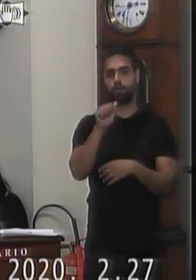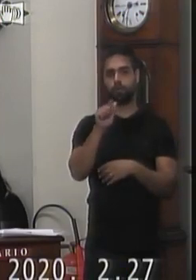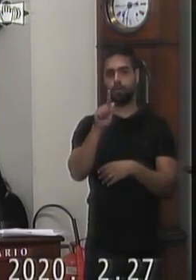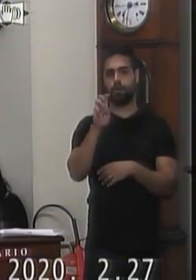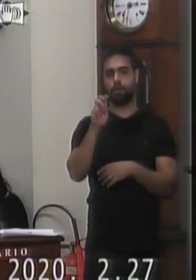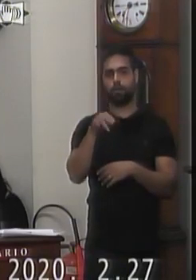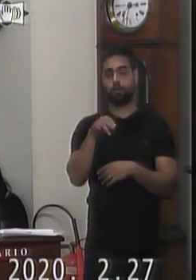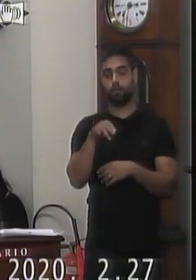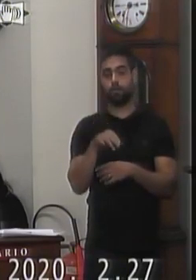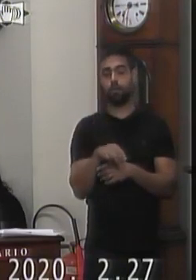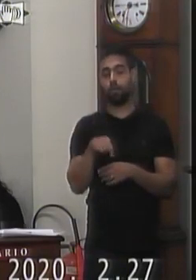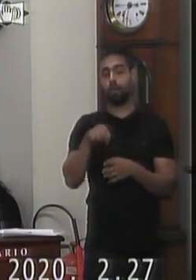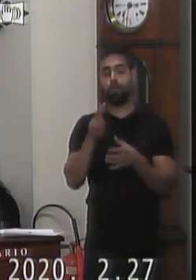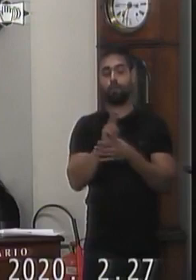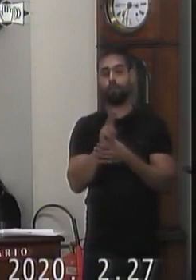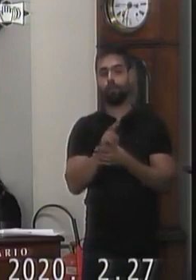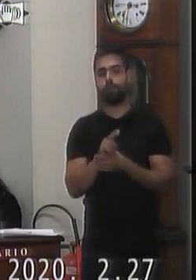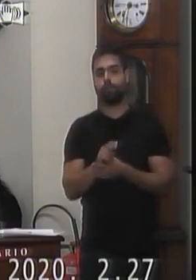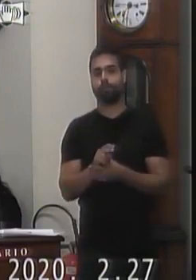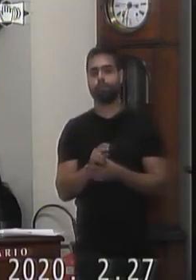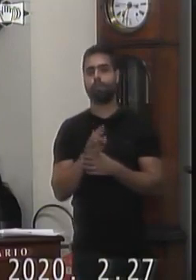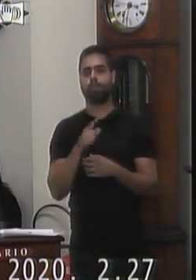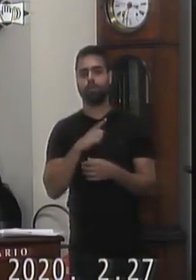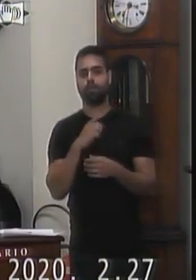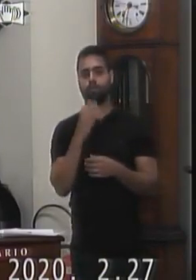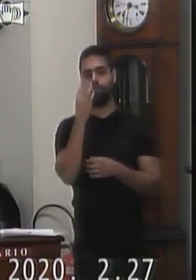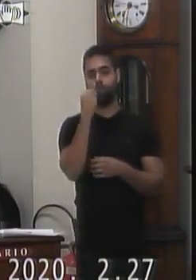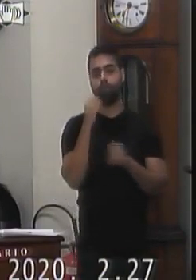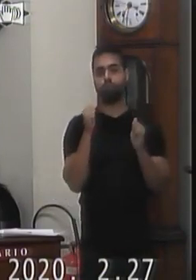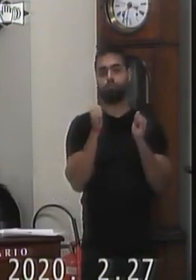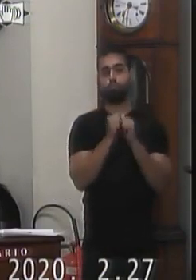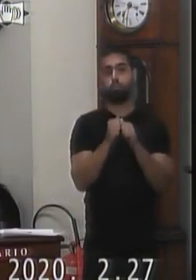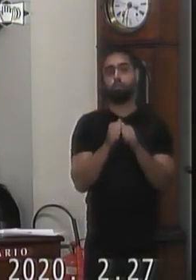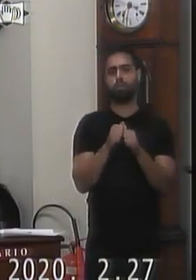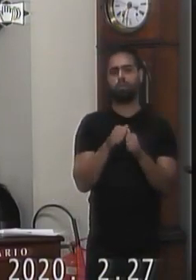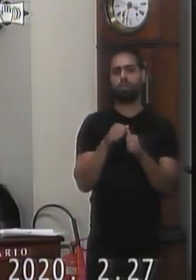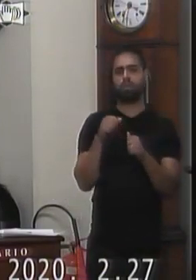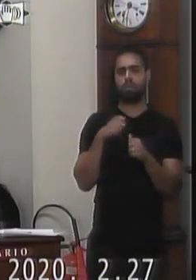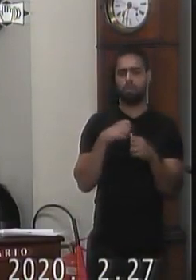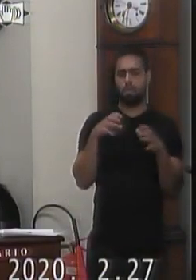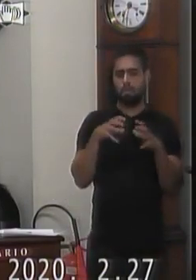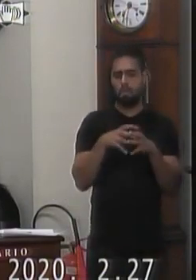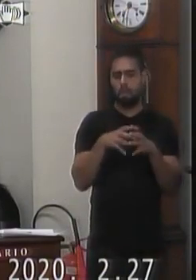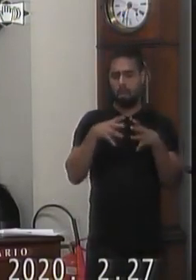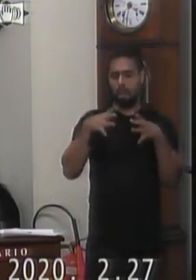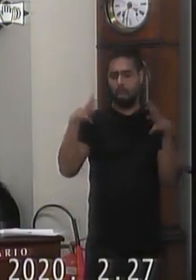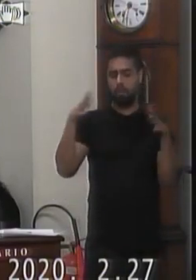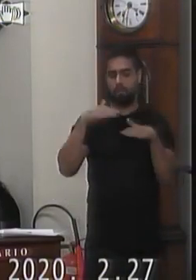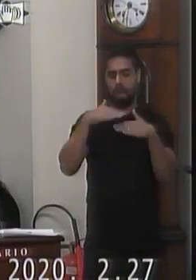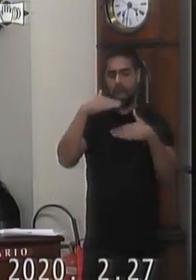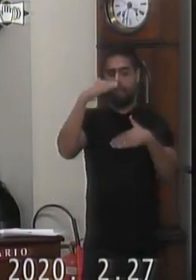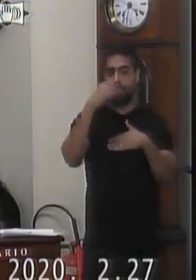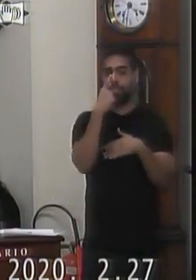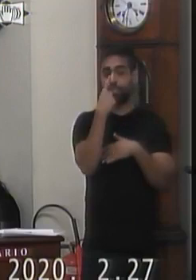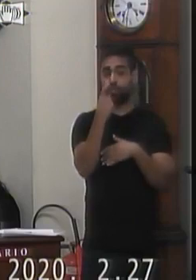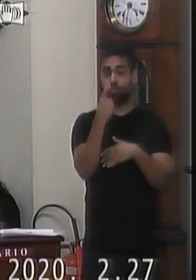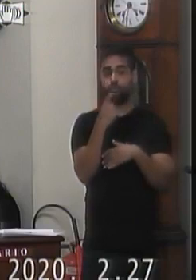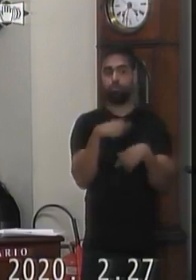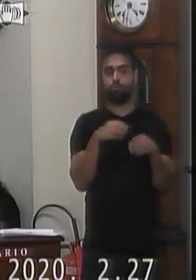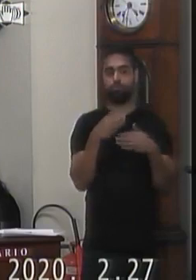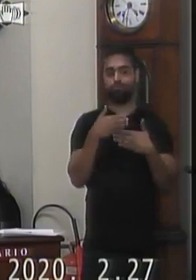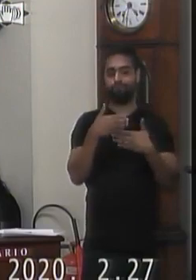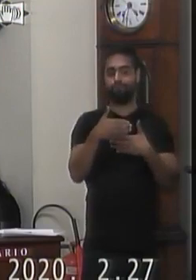distrito sede desse município. Conforme as fotos em anexo, há um grande volume de entulhos e lixos diversos na entrada da